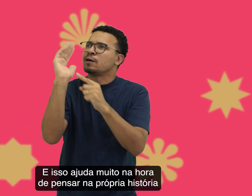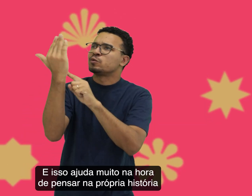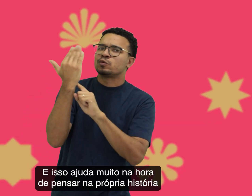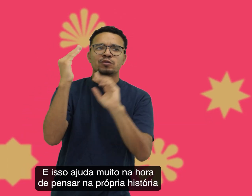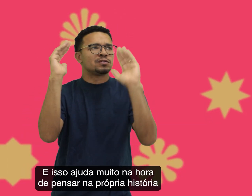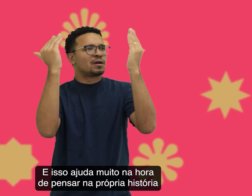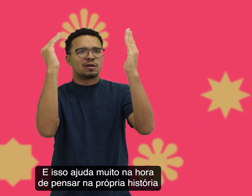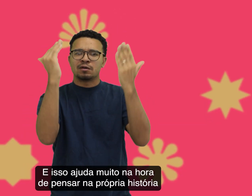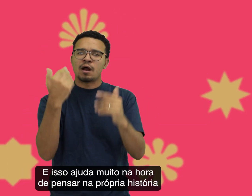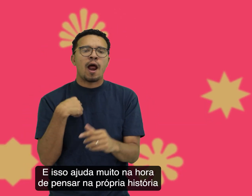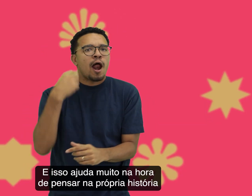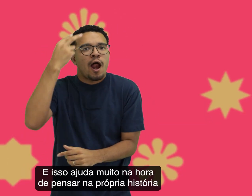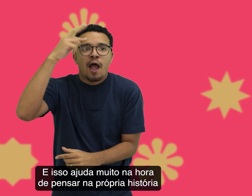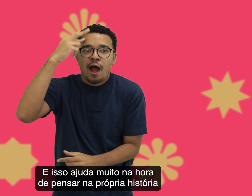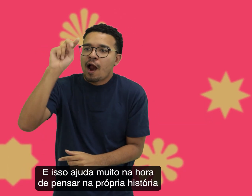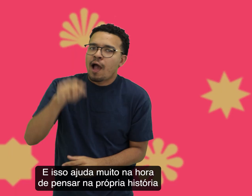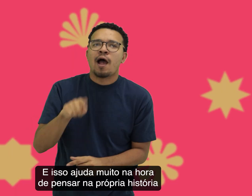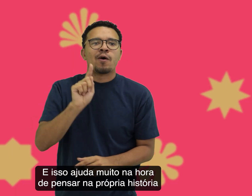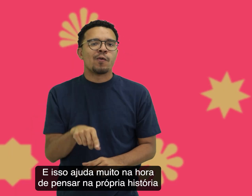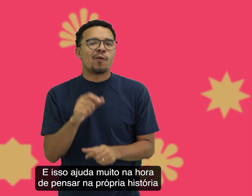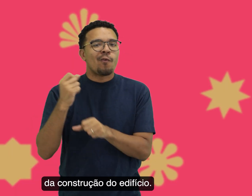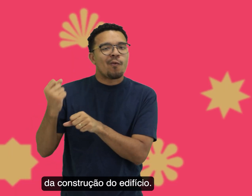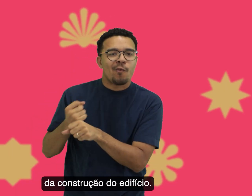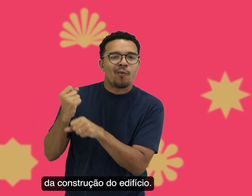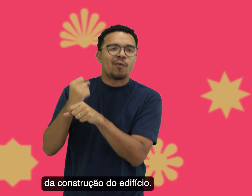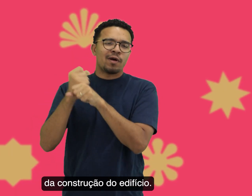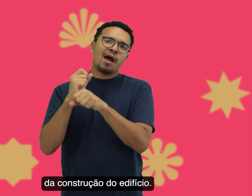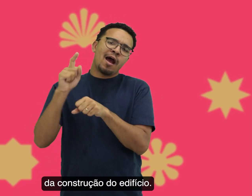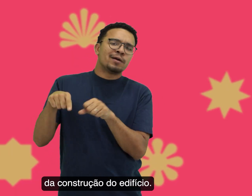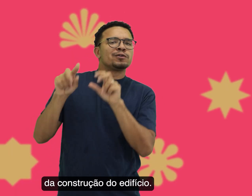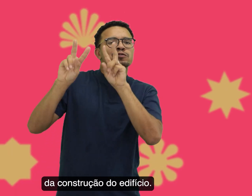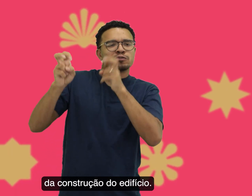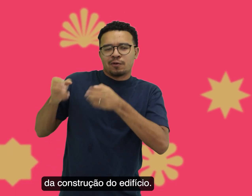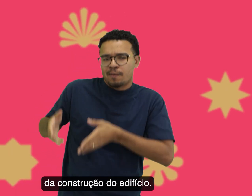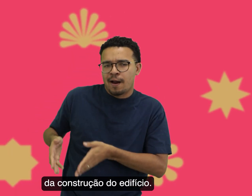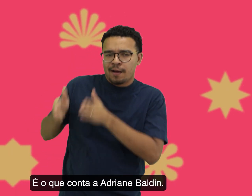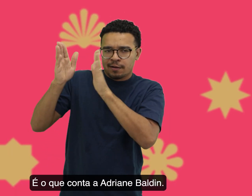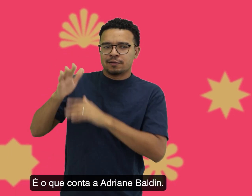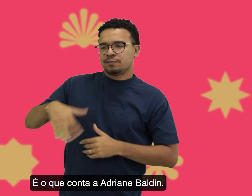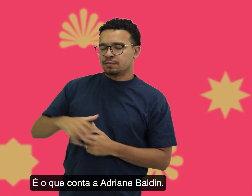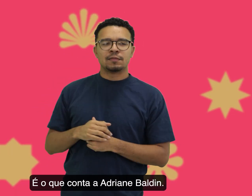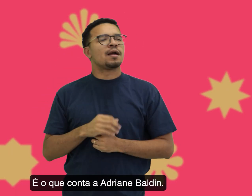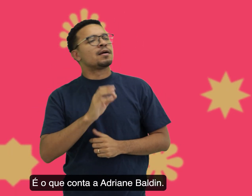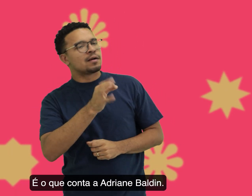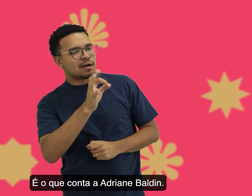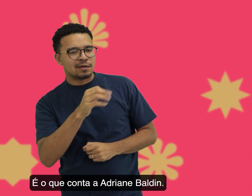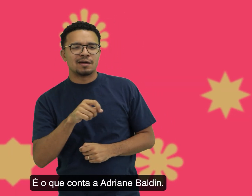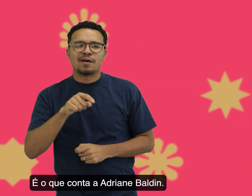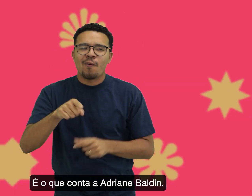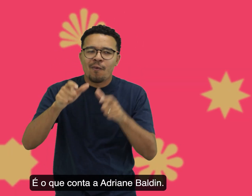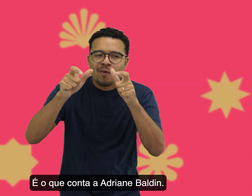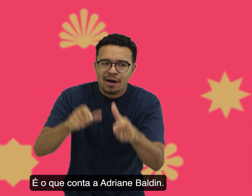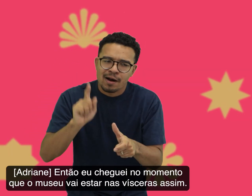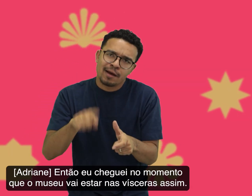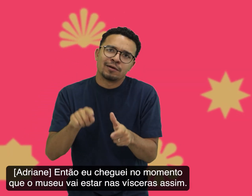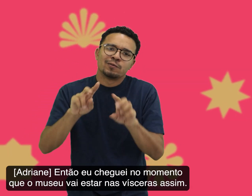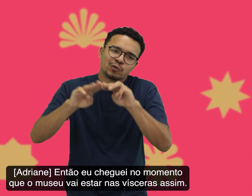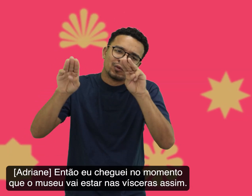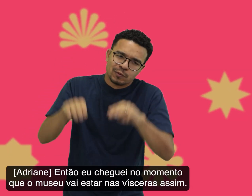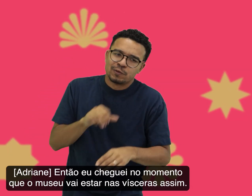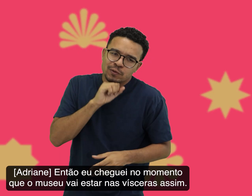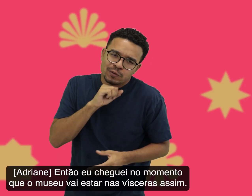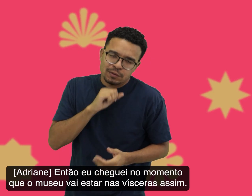prédio. E isso ajuda muito na hora de pensar na própria história da construção do edifício. É o que conta a Adriane